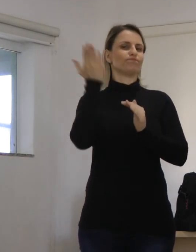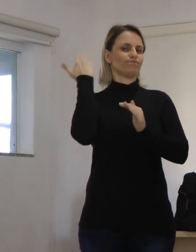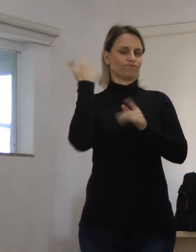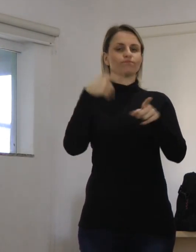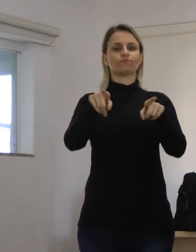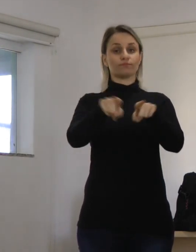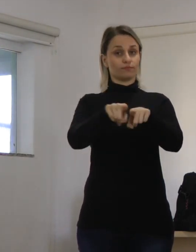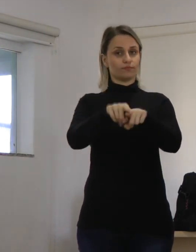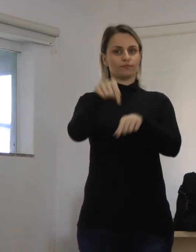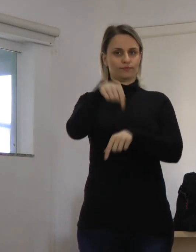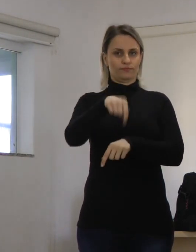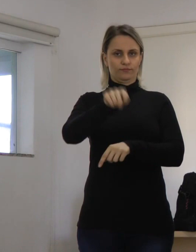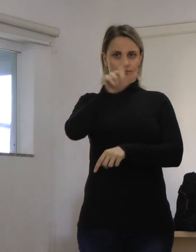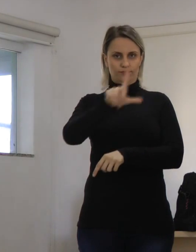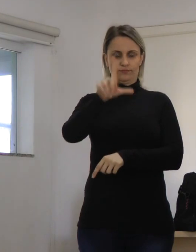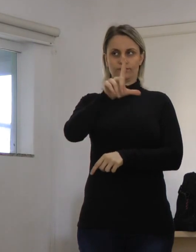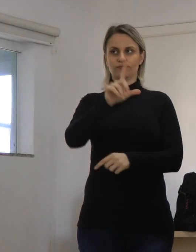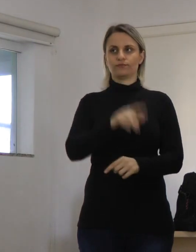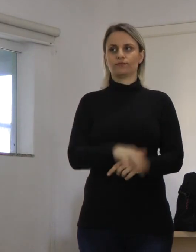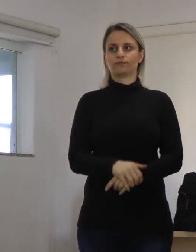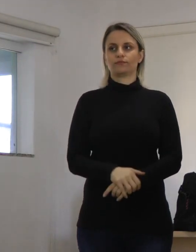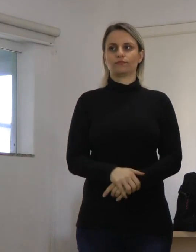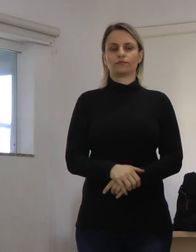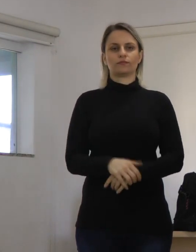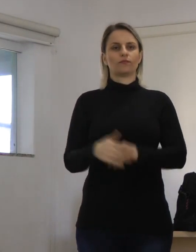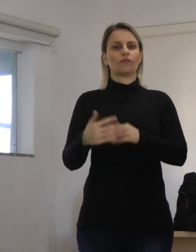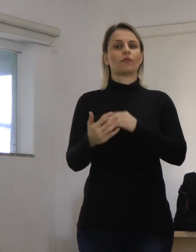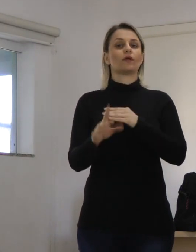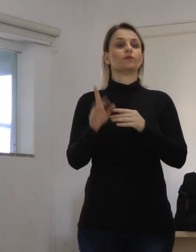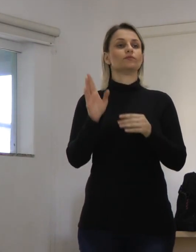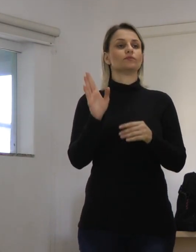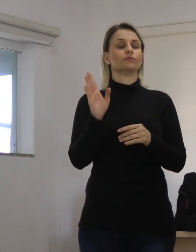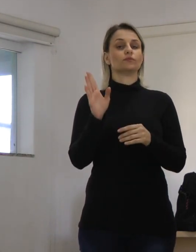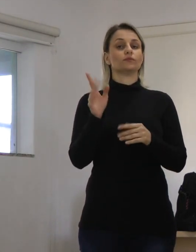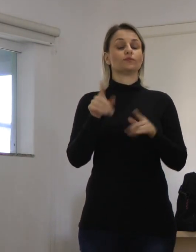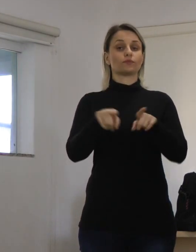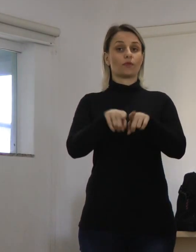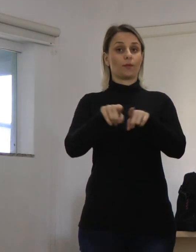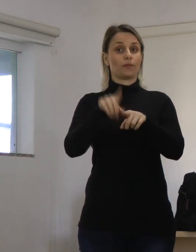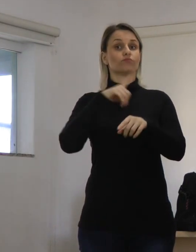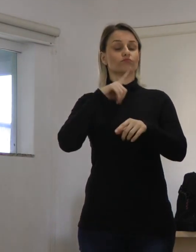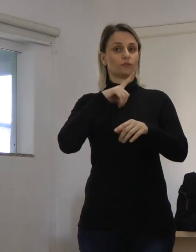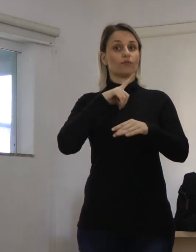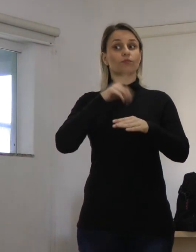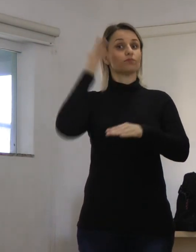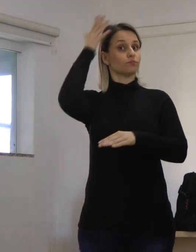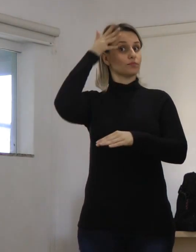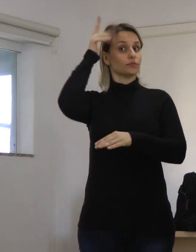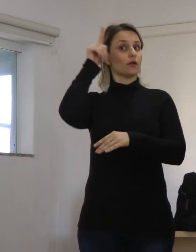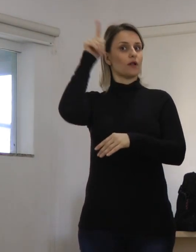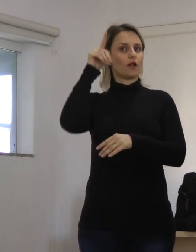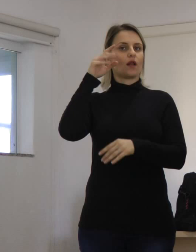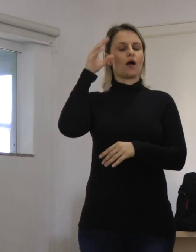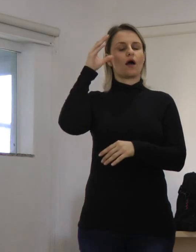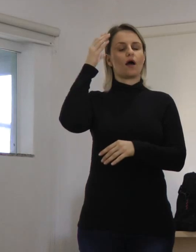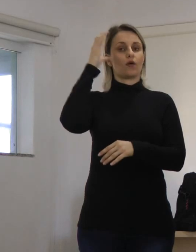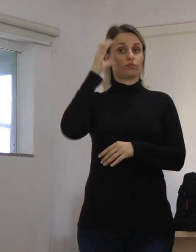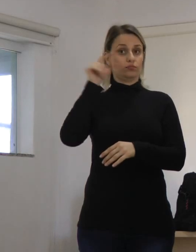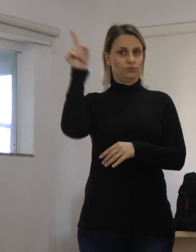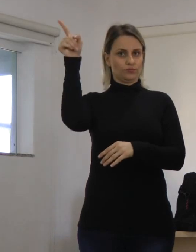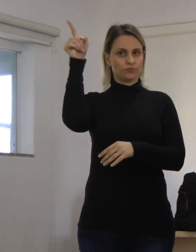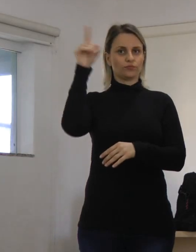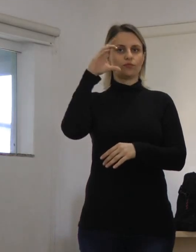teve aqui em Londrina. Agendou uma palestra comigo, não é, lá em Curitiba. Foi a primeira vez que eu falei em